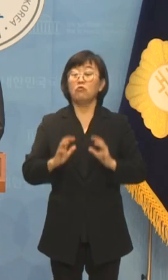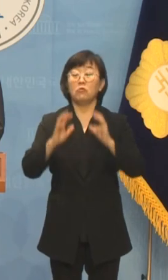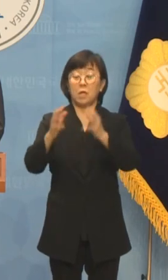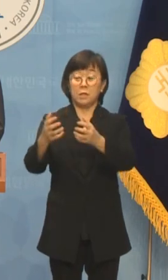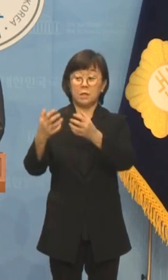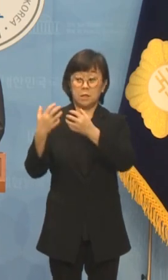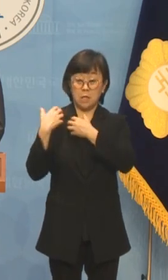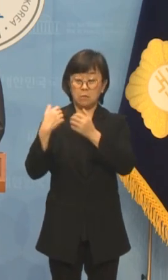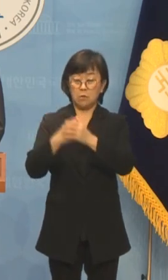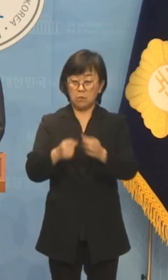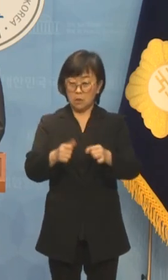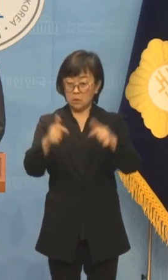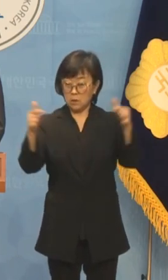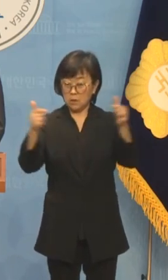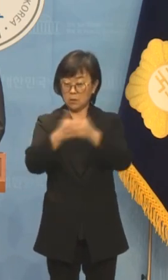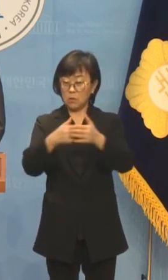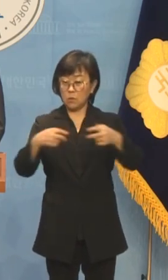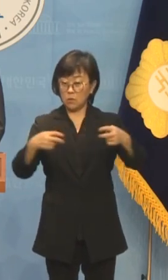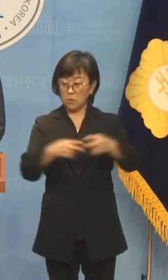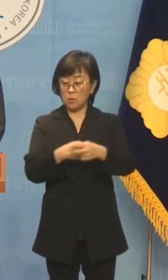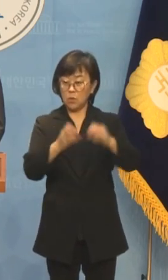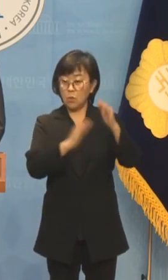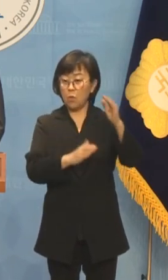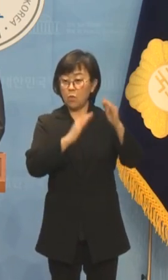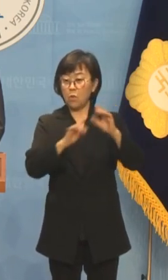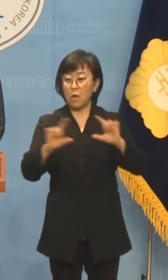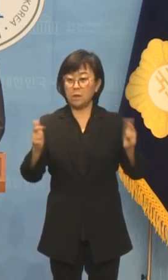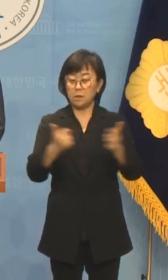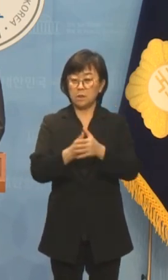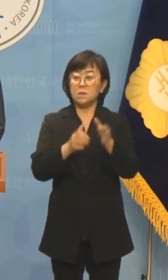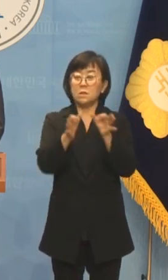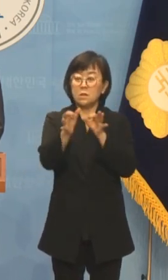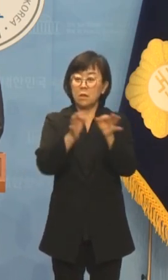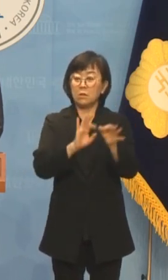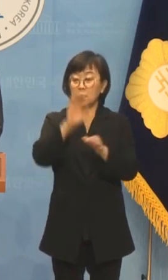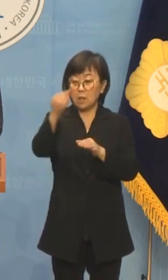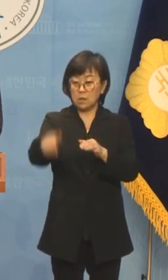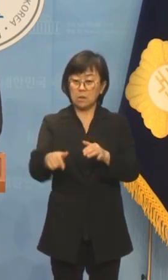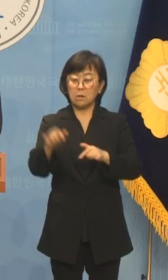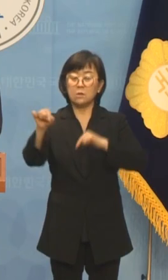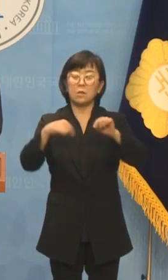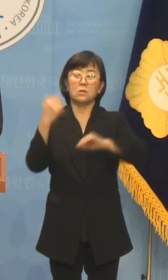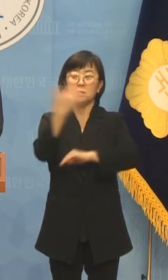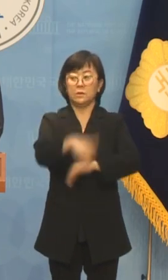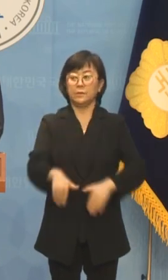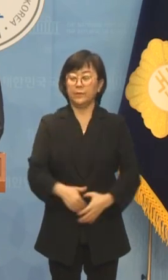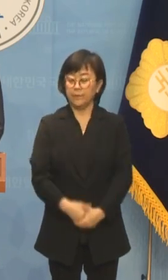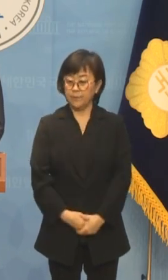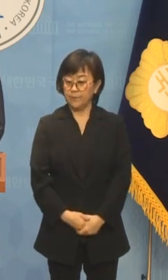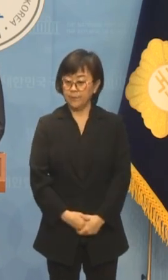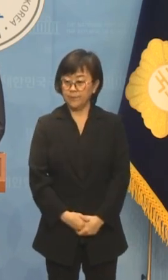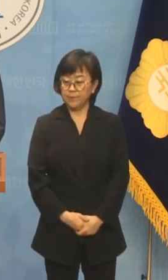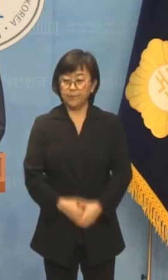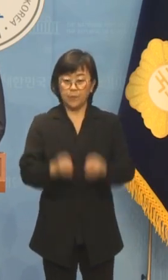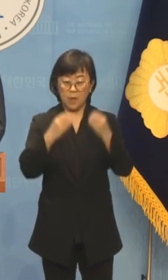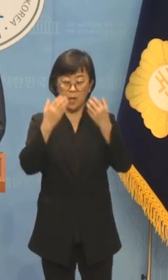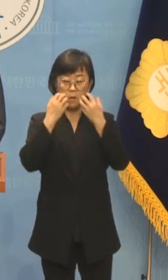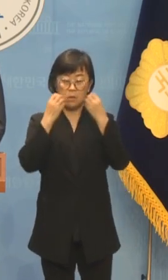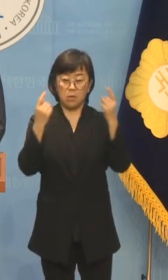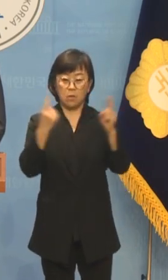책임을 후퇴시키고 교통을 공공이 아닌 시장으로 퇴행시키는 정책입니다.